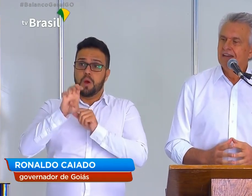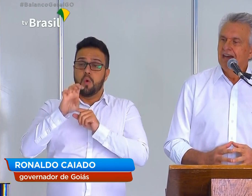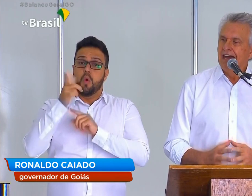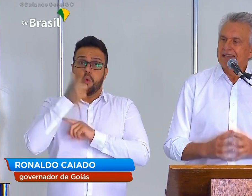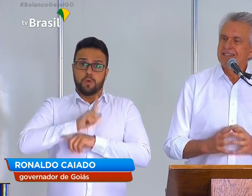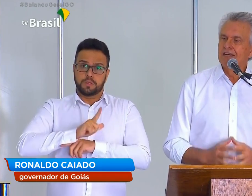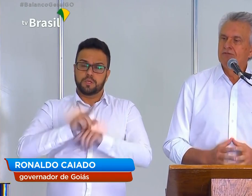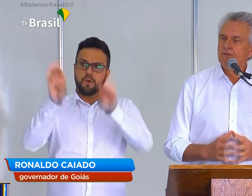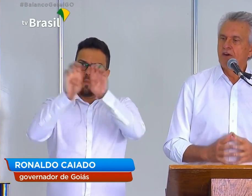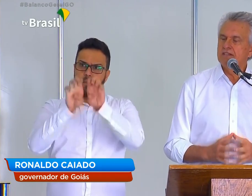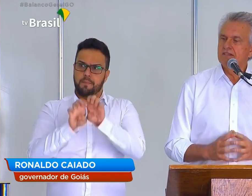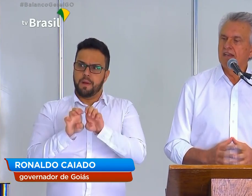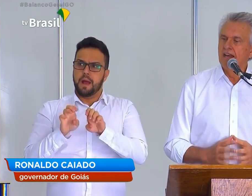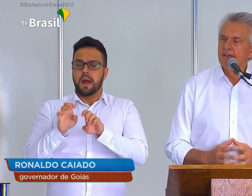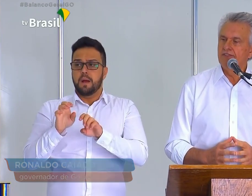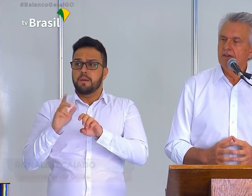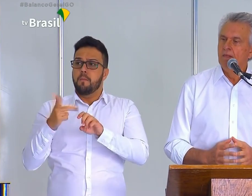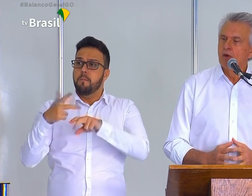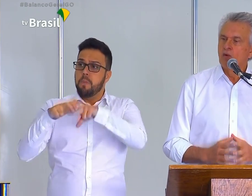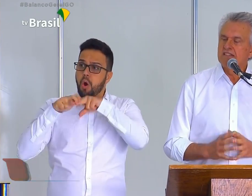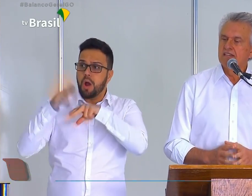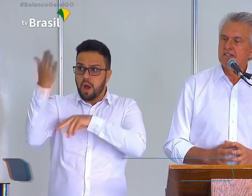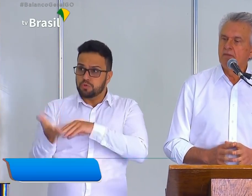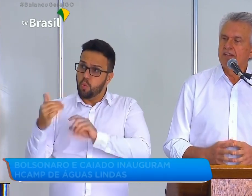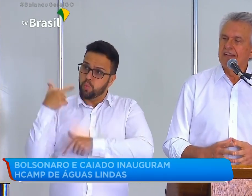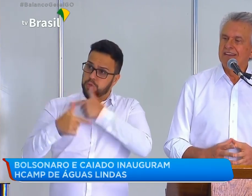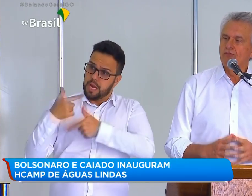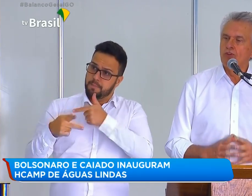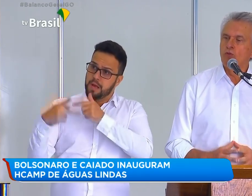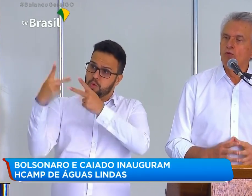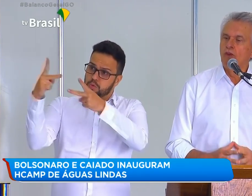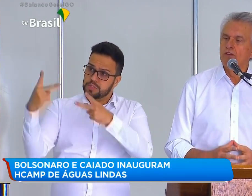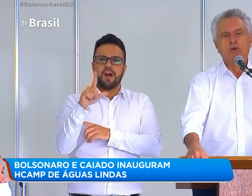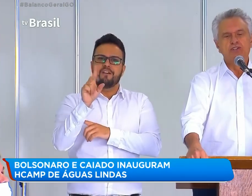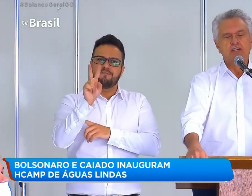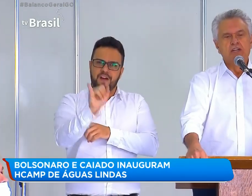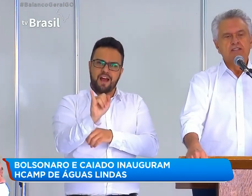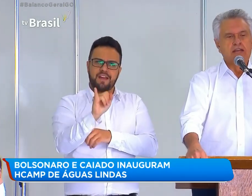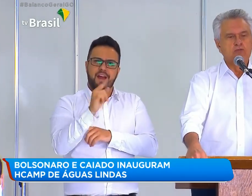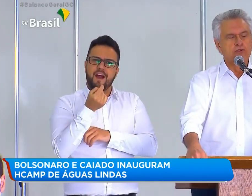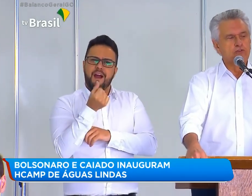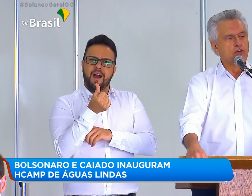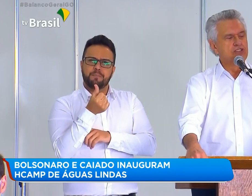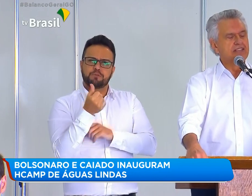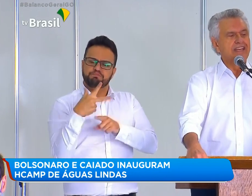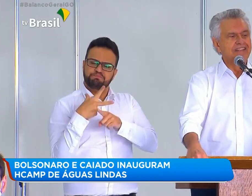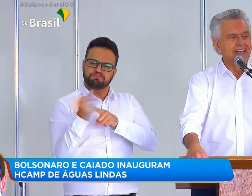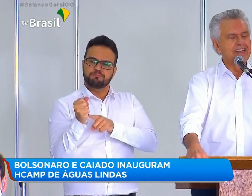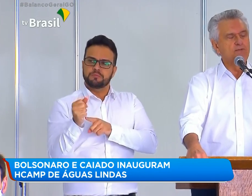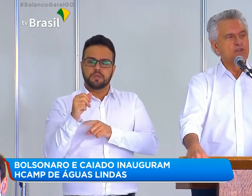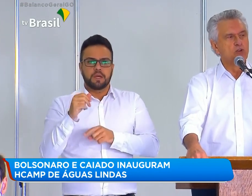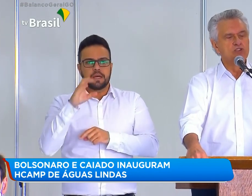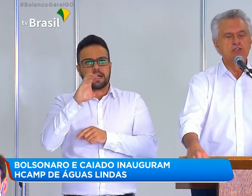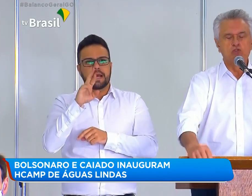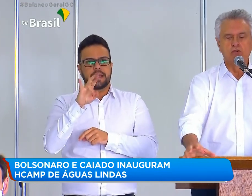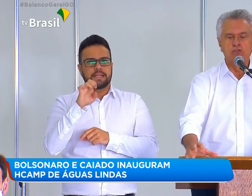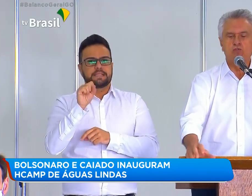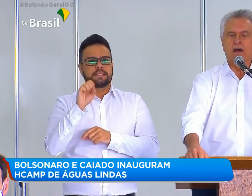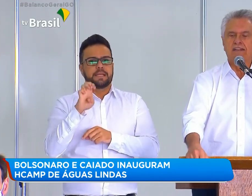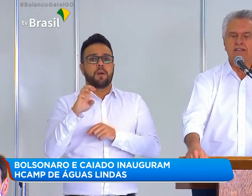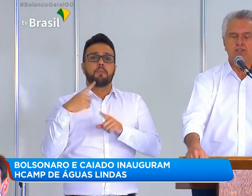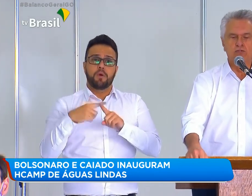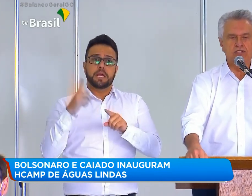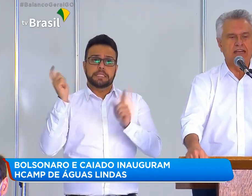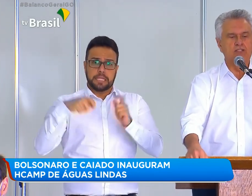graças à ação de Vossa Excelência, com a sensibilidade do seu governo. Hoje, tem condições de atender as pessoas em todos